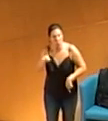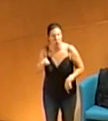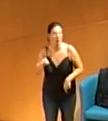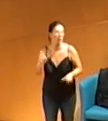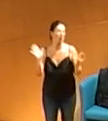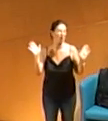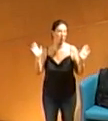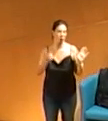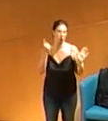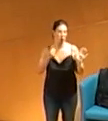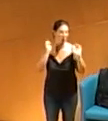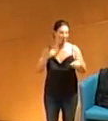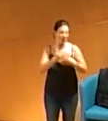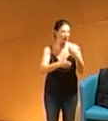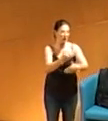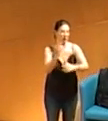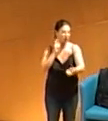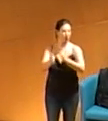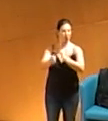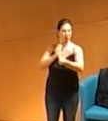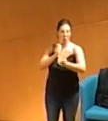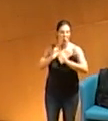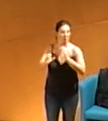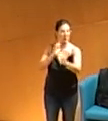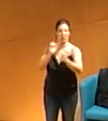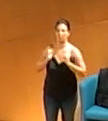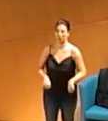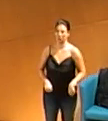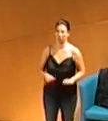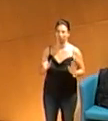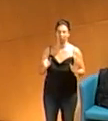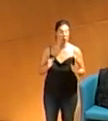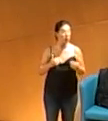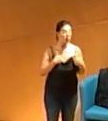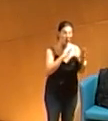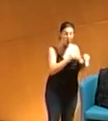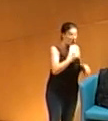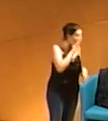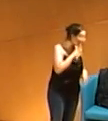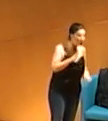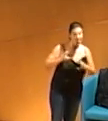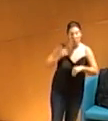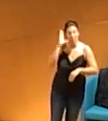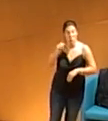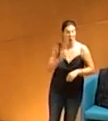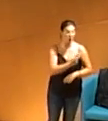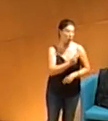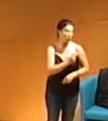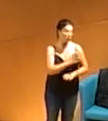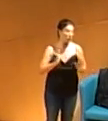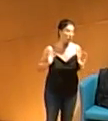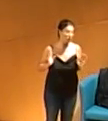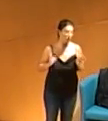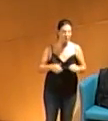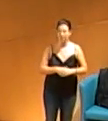parents que pour les professionnels qui vont s'occuper d'eux. Alors, c'est vrai que dans le livre, on est plusieurs parents